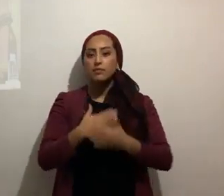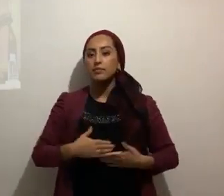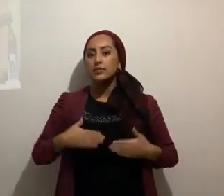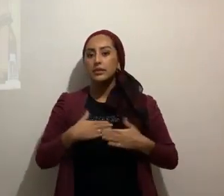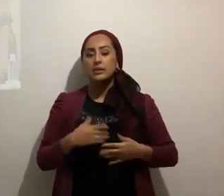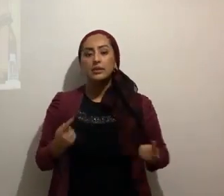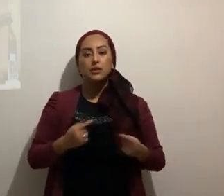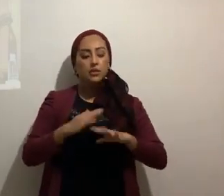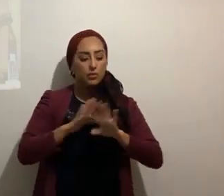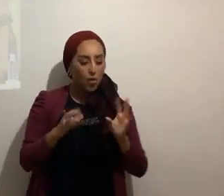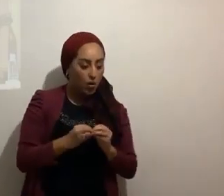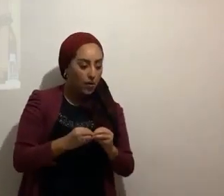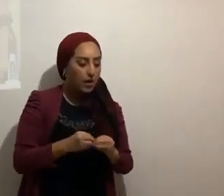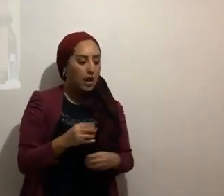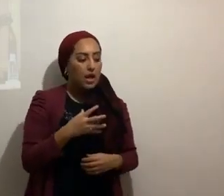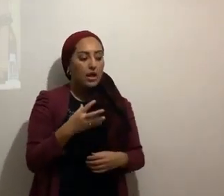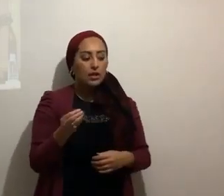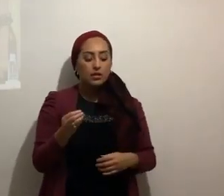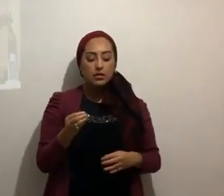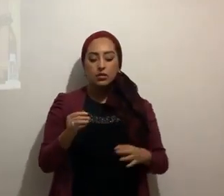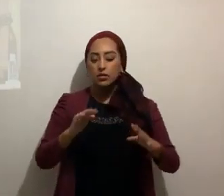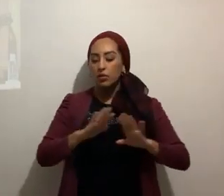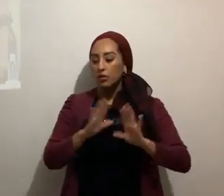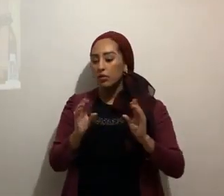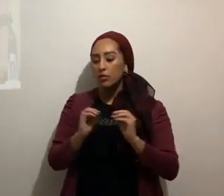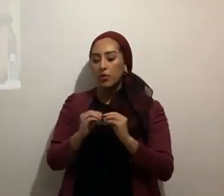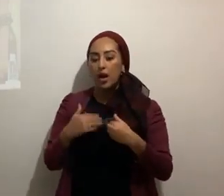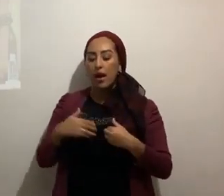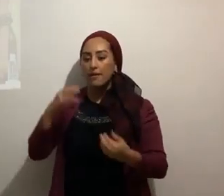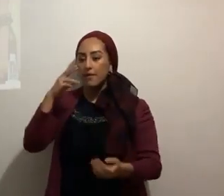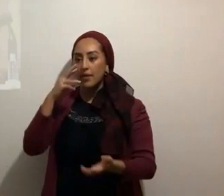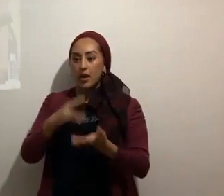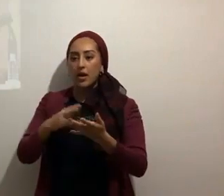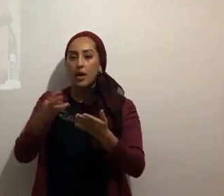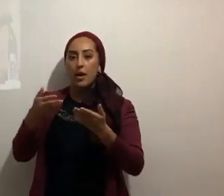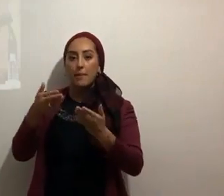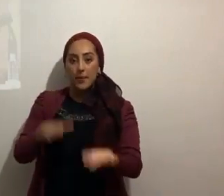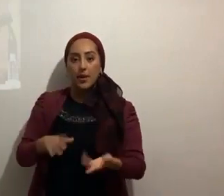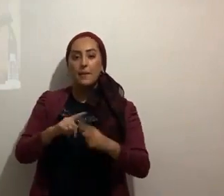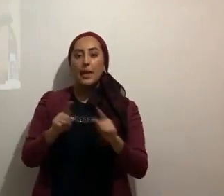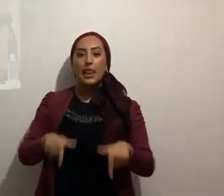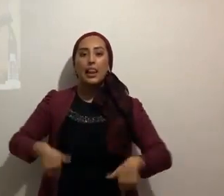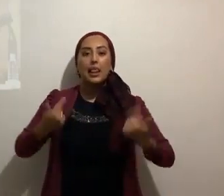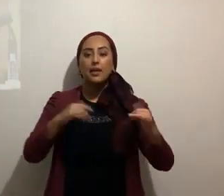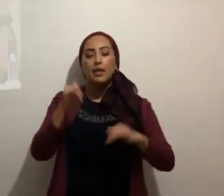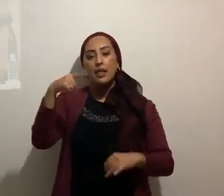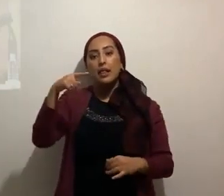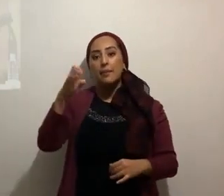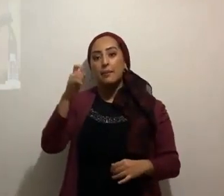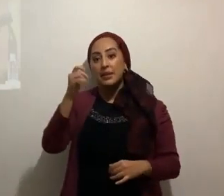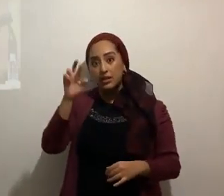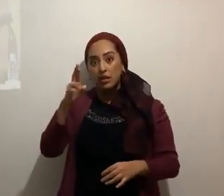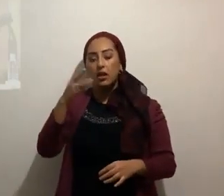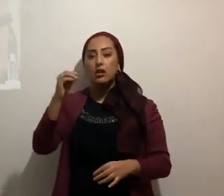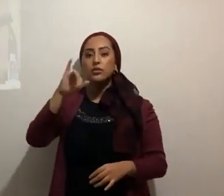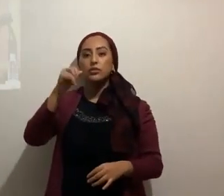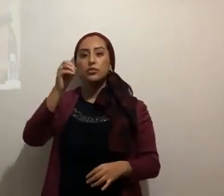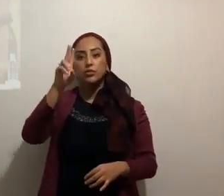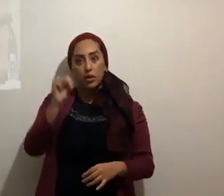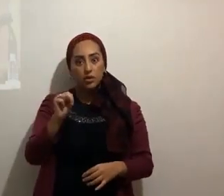pecado y entonces ya no tiene testigos de muerte, sino de vida, como Pedro y Juan, Kefas y